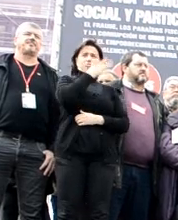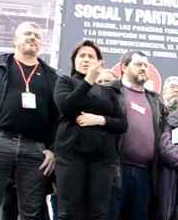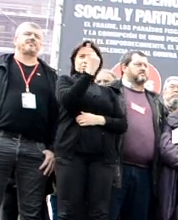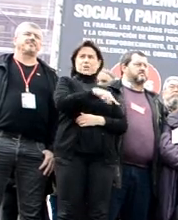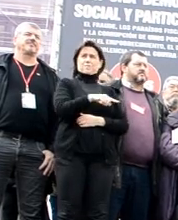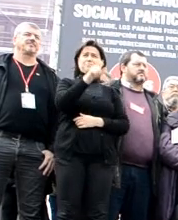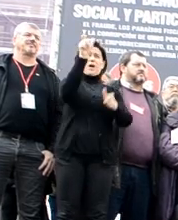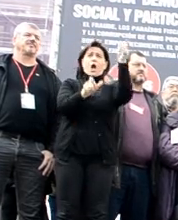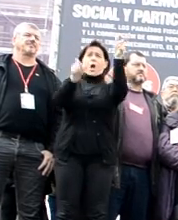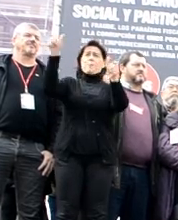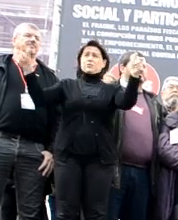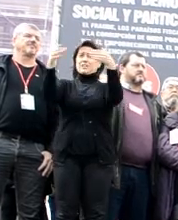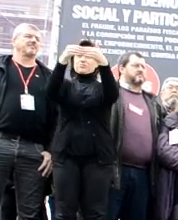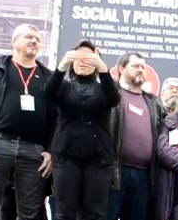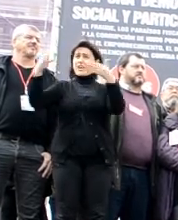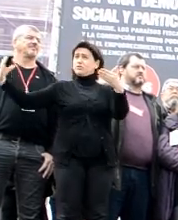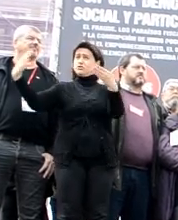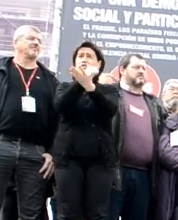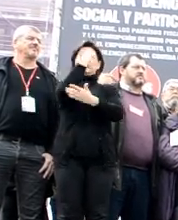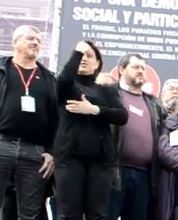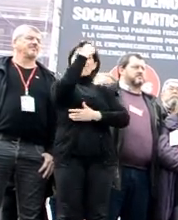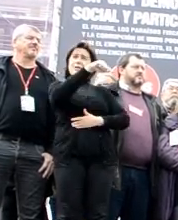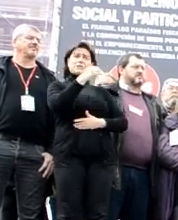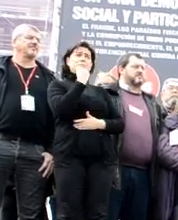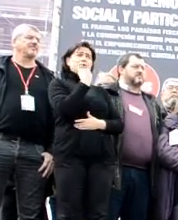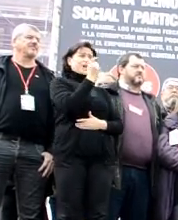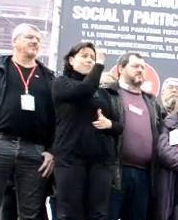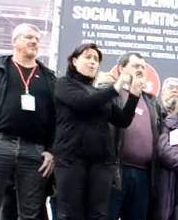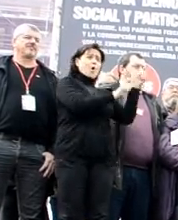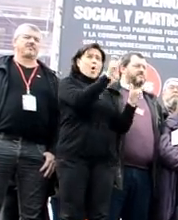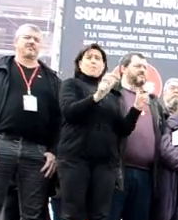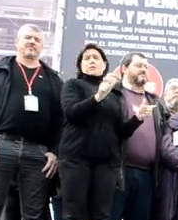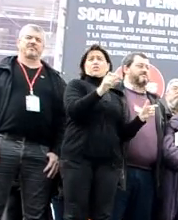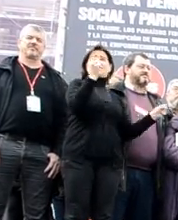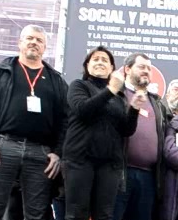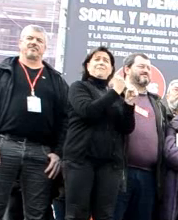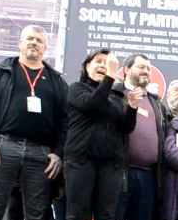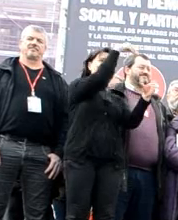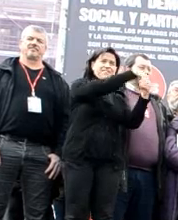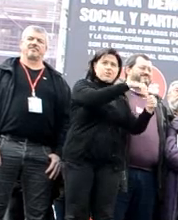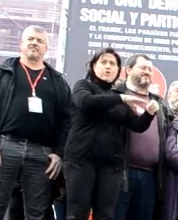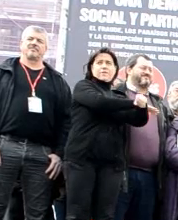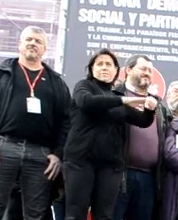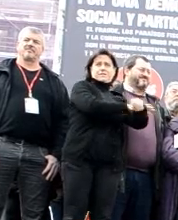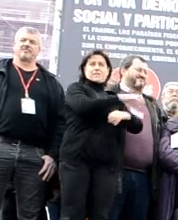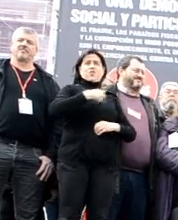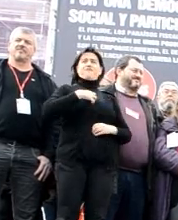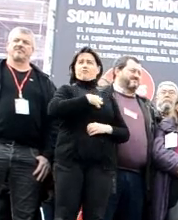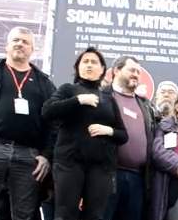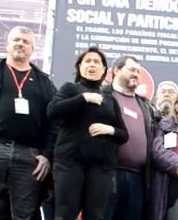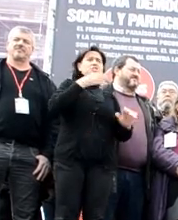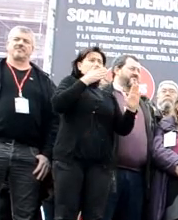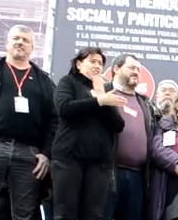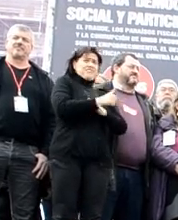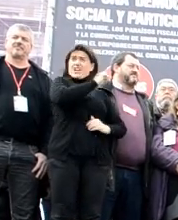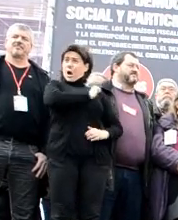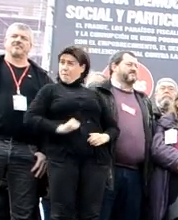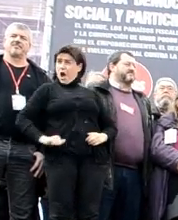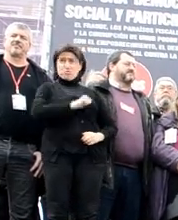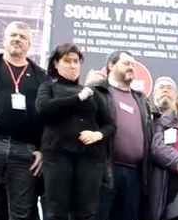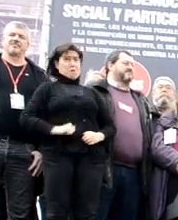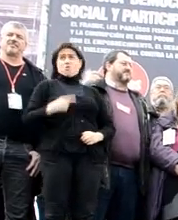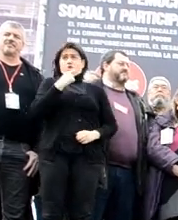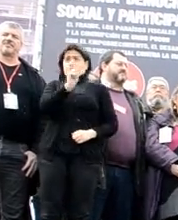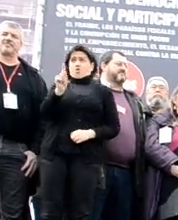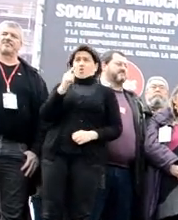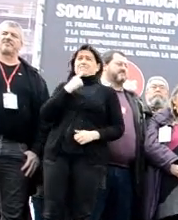que el personal de las administraciones públicas no son una panda de vagos, como lo definen algunos medios de